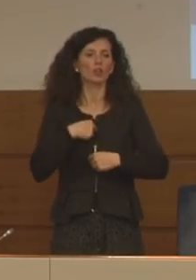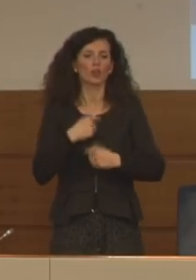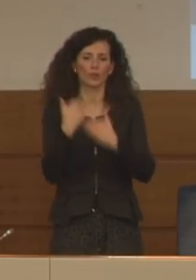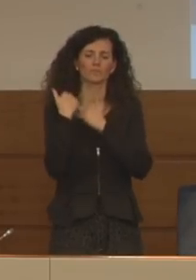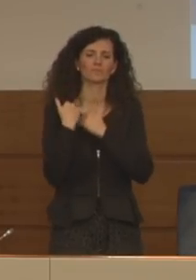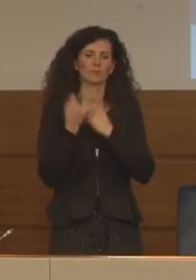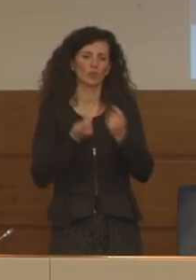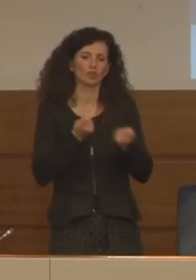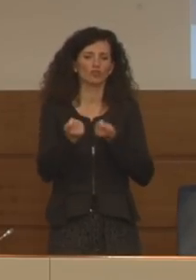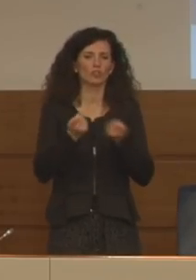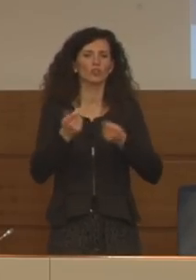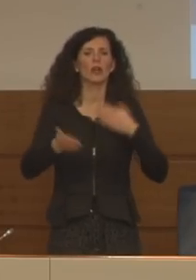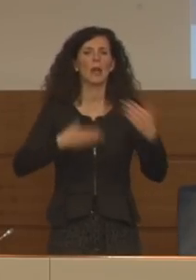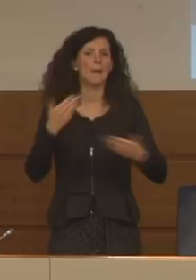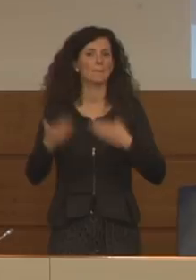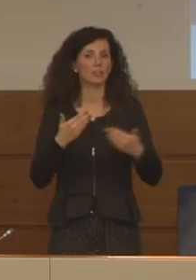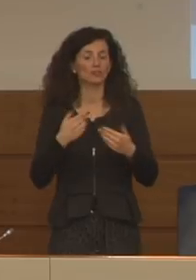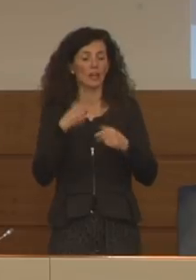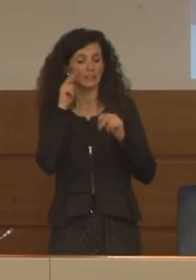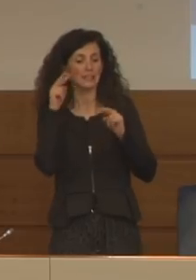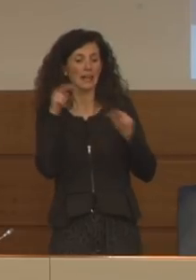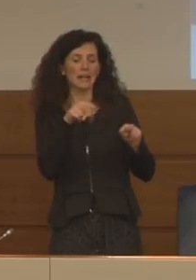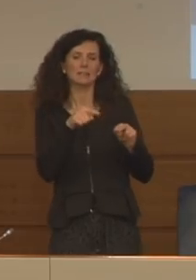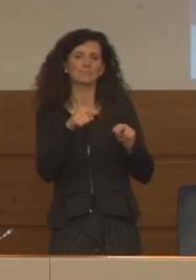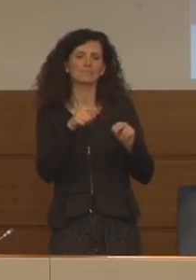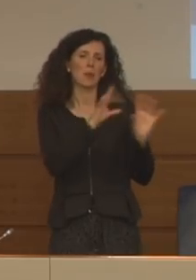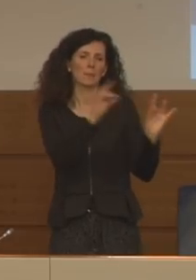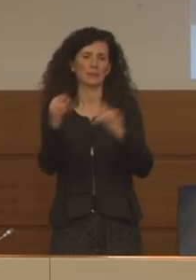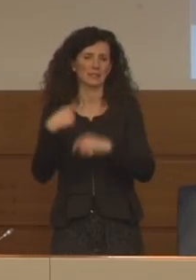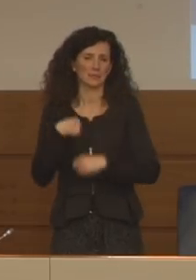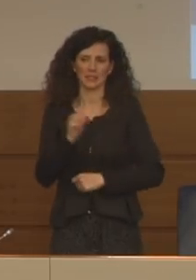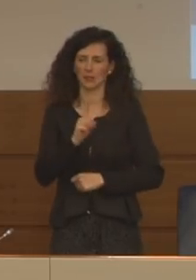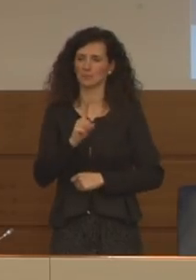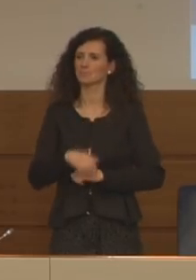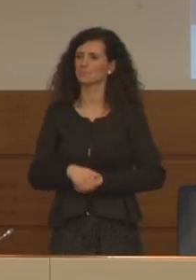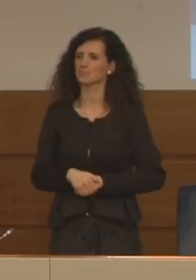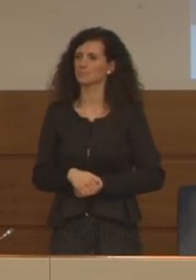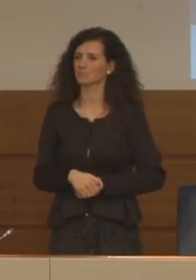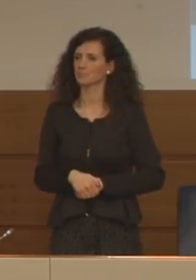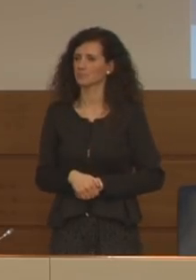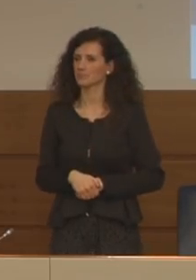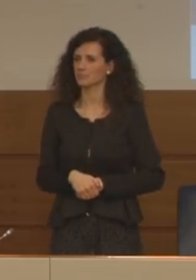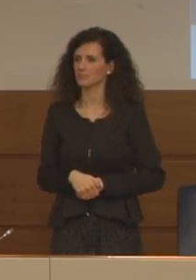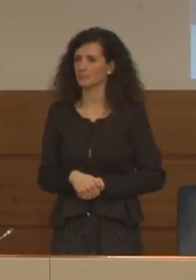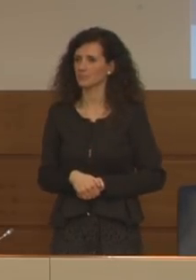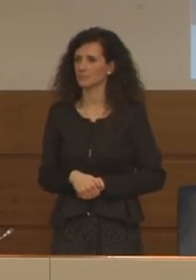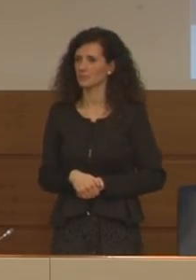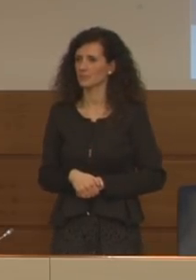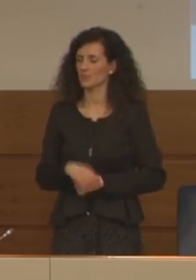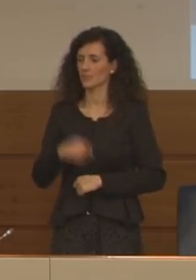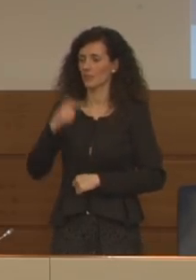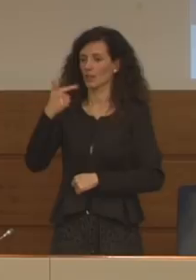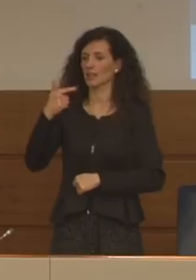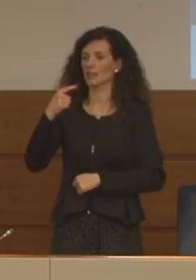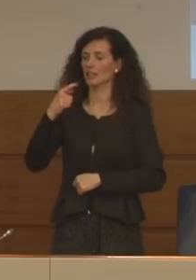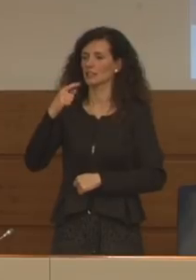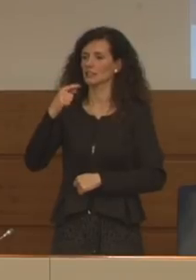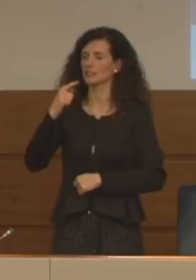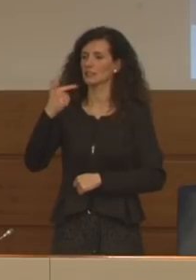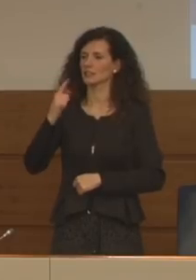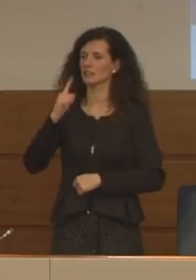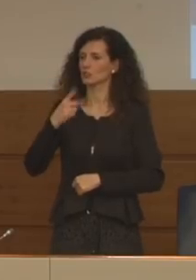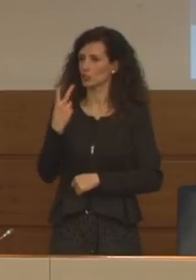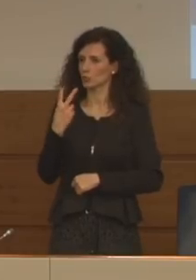parte di gestione dell'emergenza e non della parte epidemiologica buonasera sono sa bene del tg2 direttore